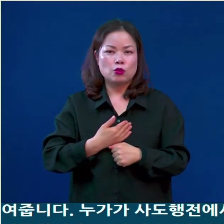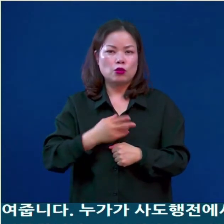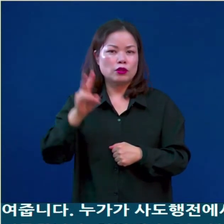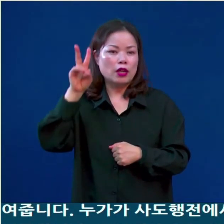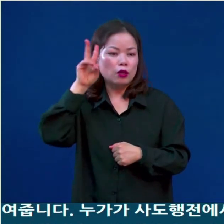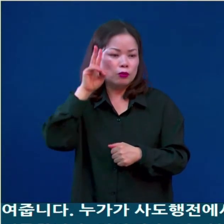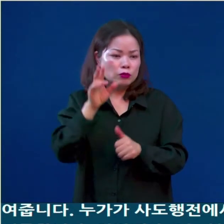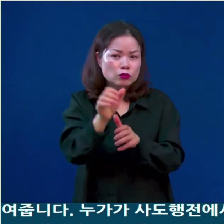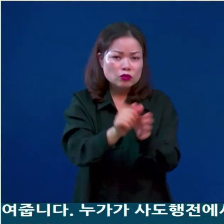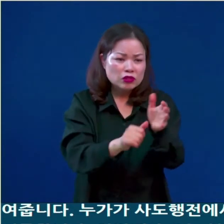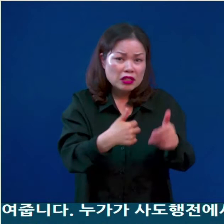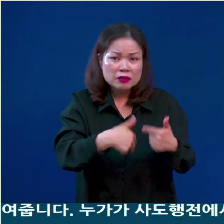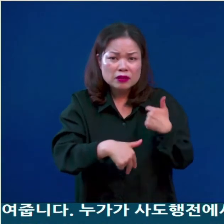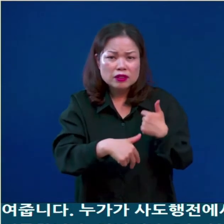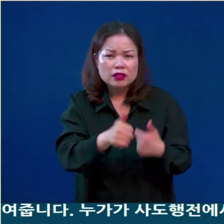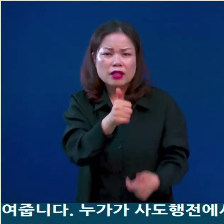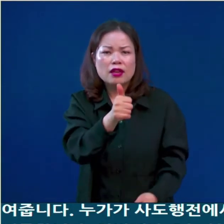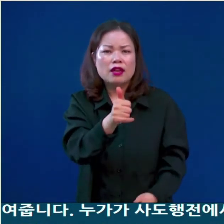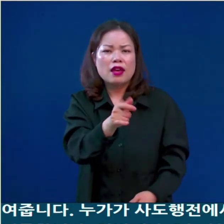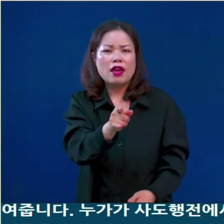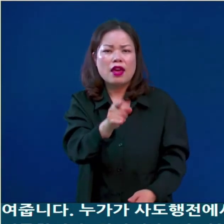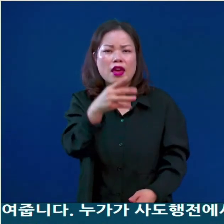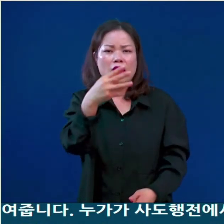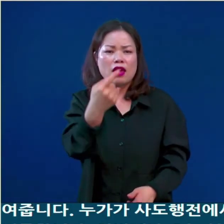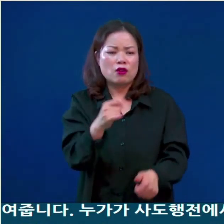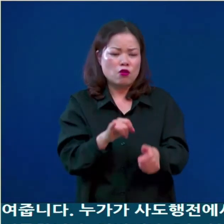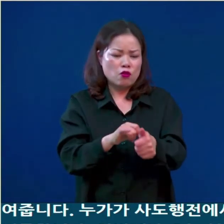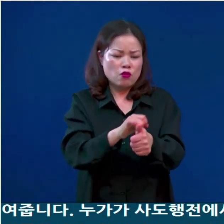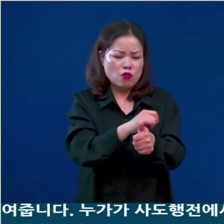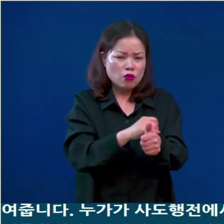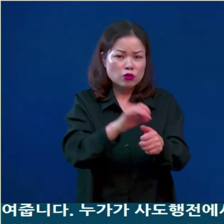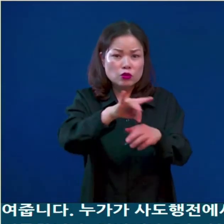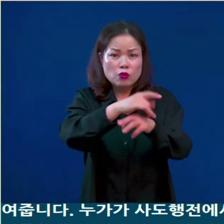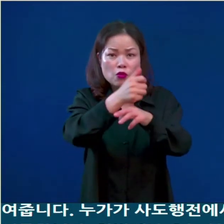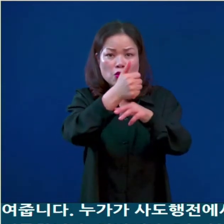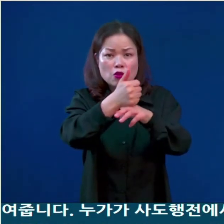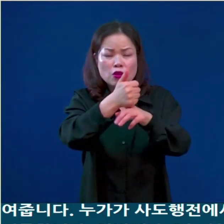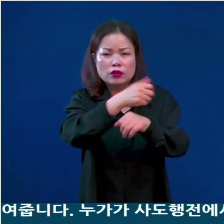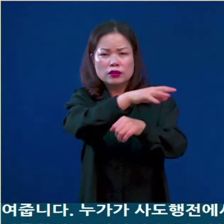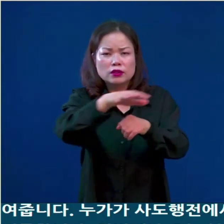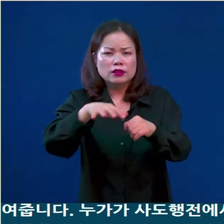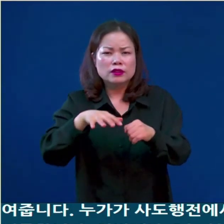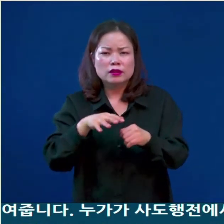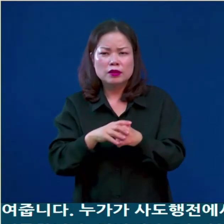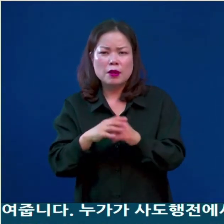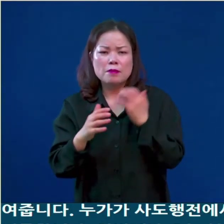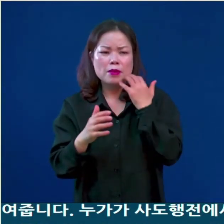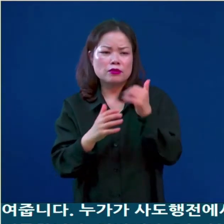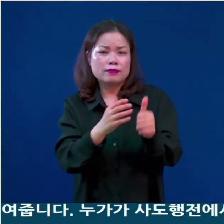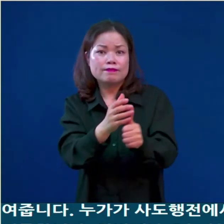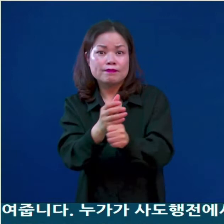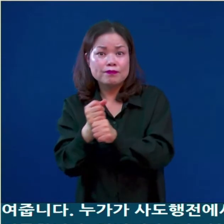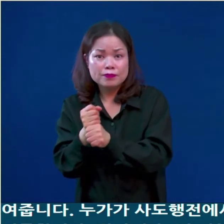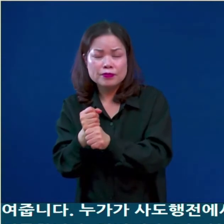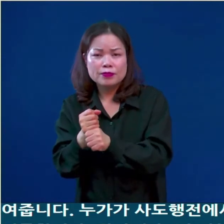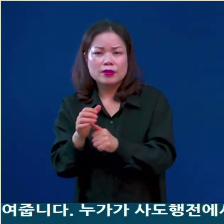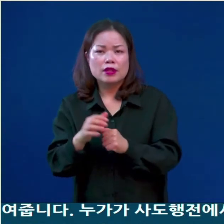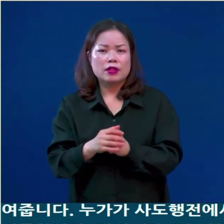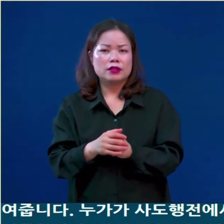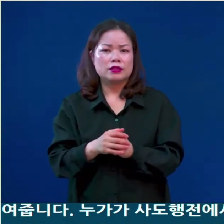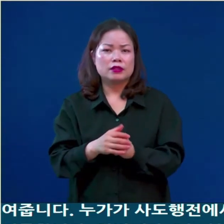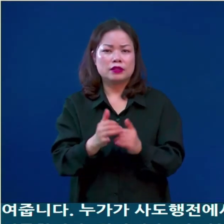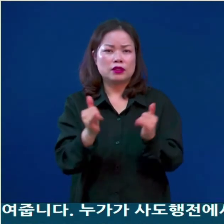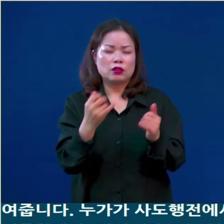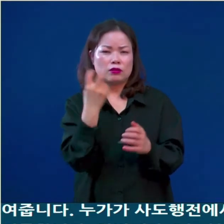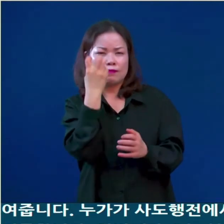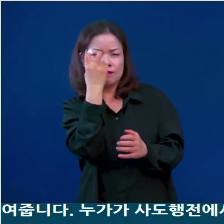죽임으로 재미를 본 헤롯이 이번에는 베드로 먼저 죽이려고 잡아들입니다. 그리고 4인조